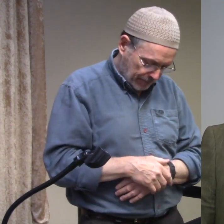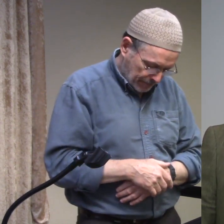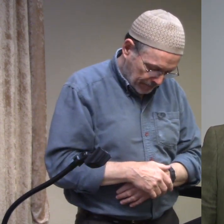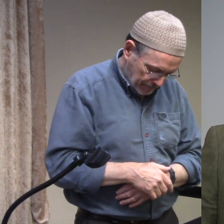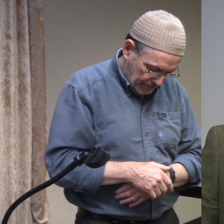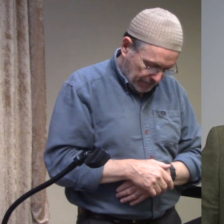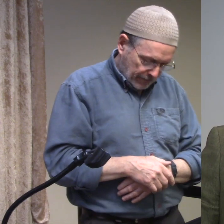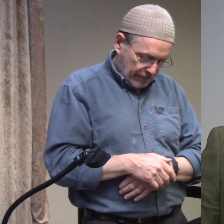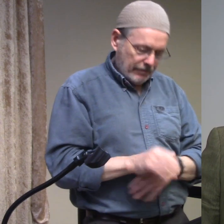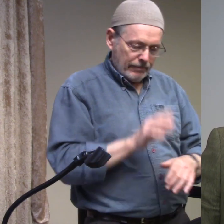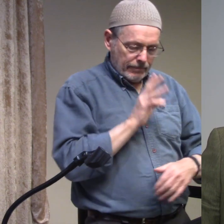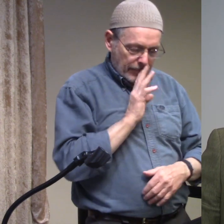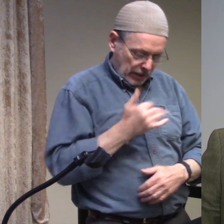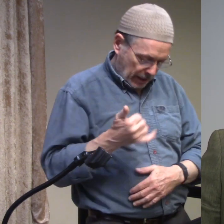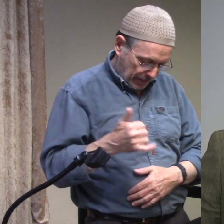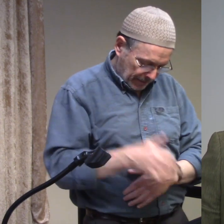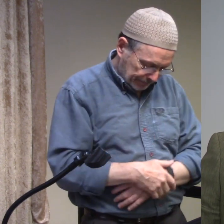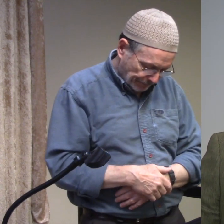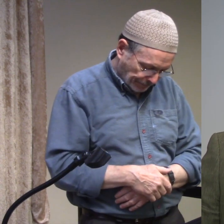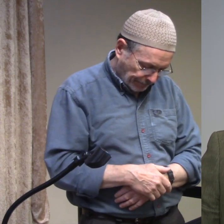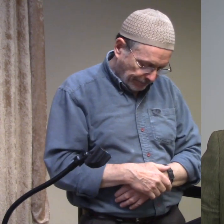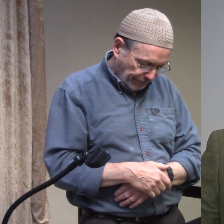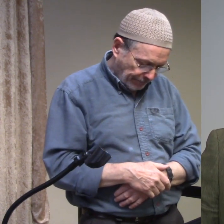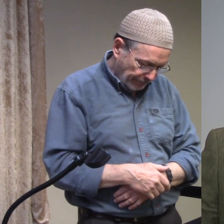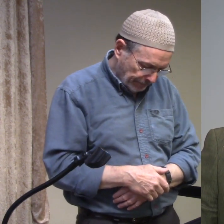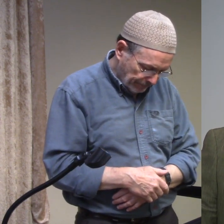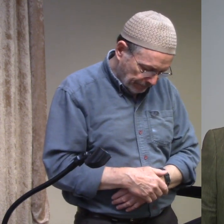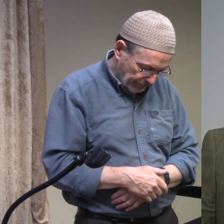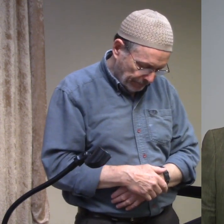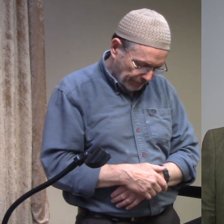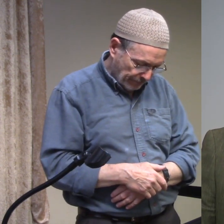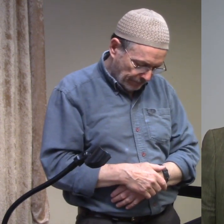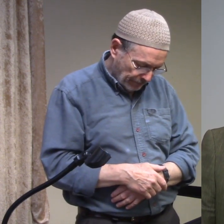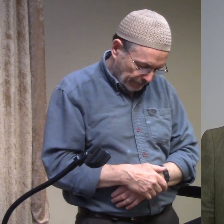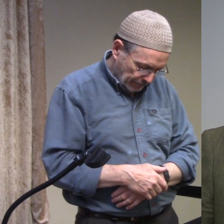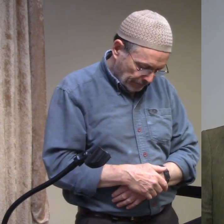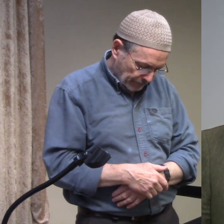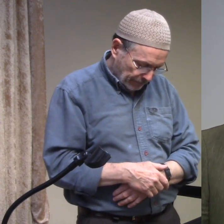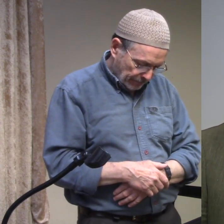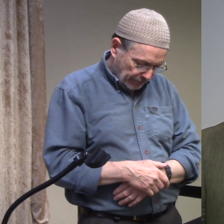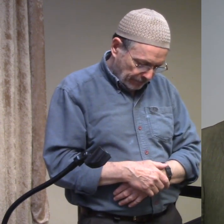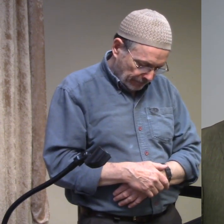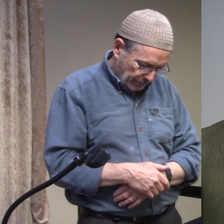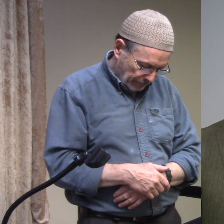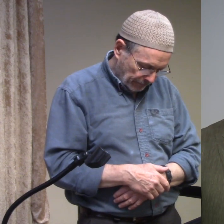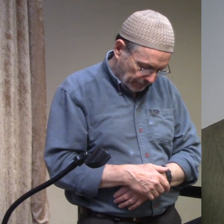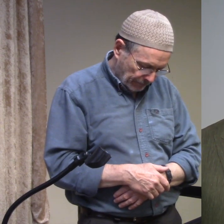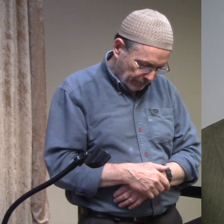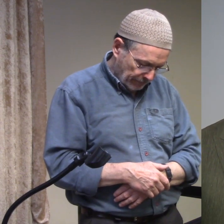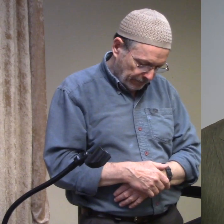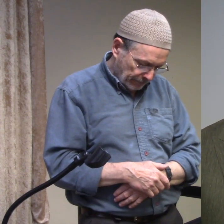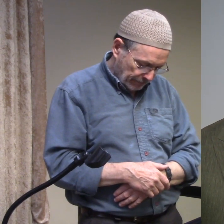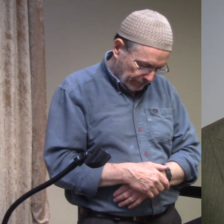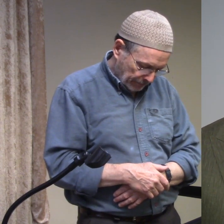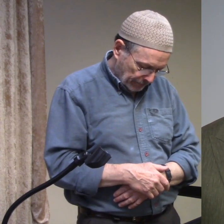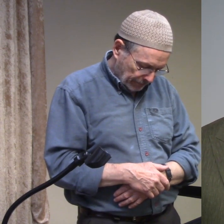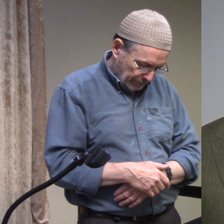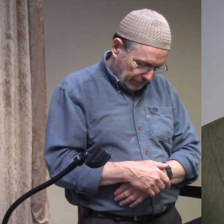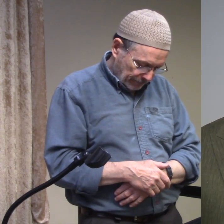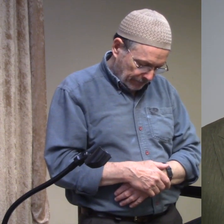إن الله وملائكته يصلون على النبي يا أيها الذين آمنوا صلوا عليه وسلموا